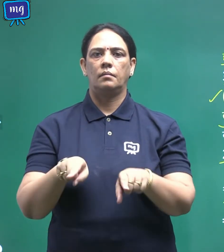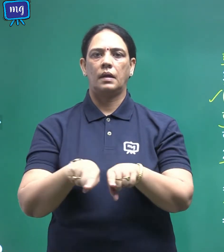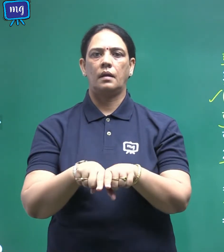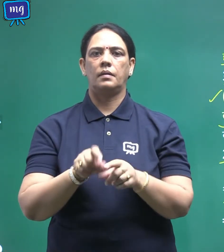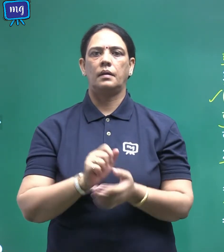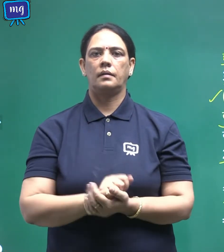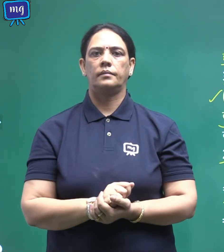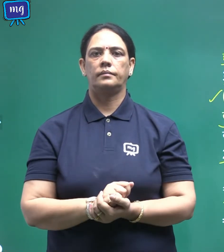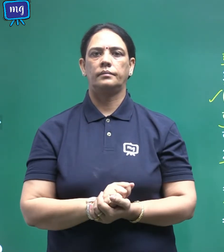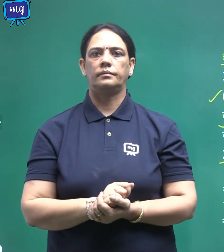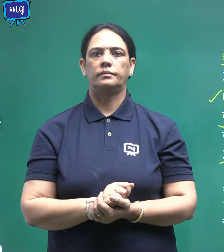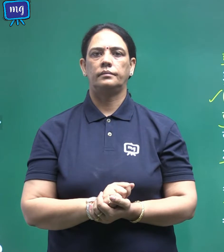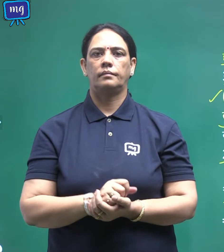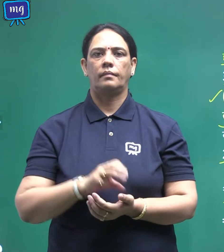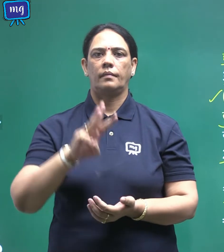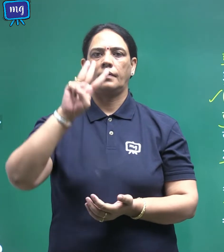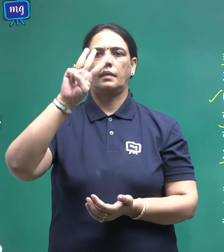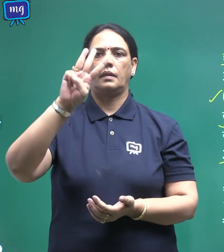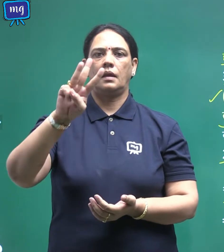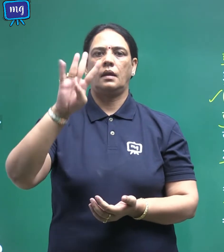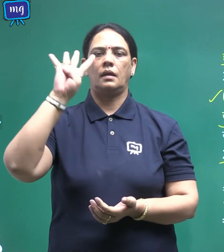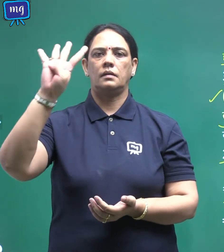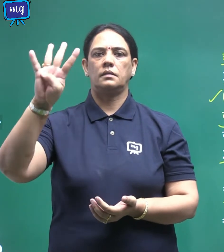बराबर 34,000